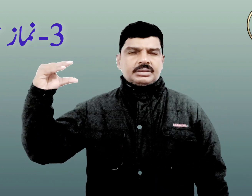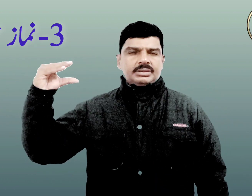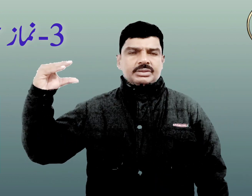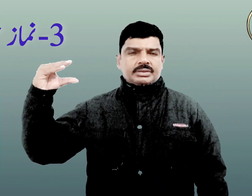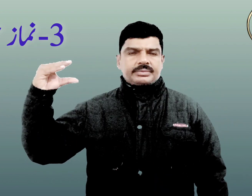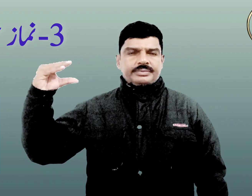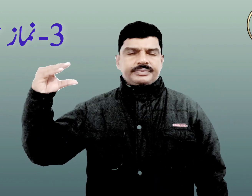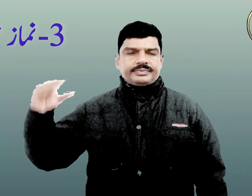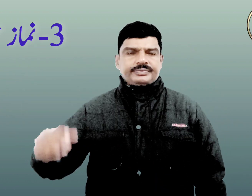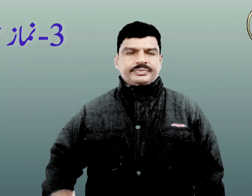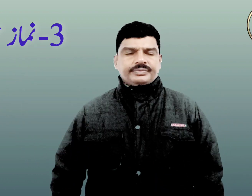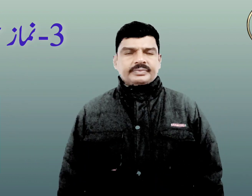शाम।